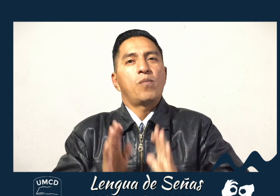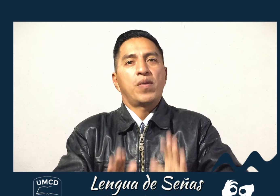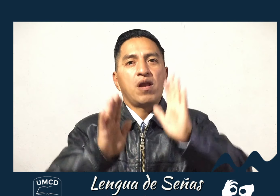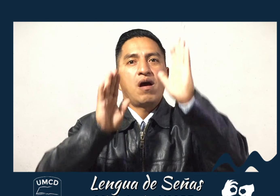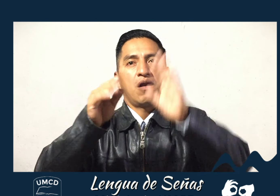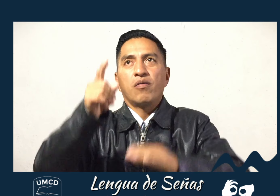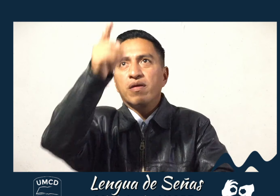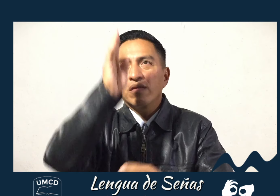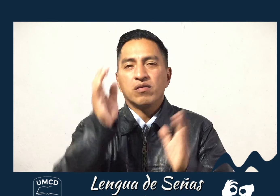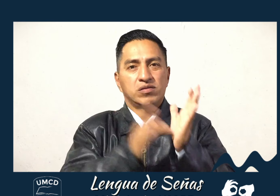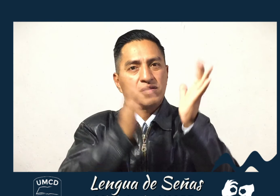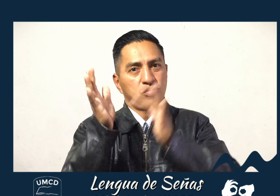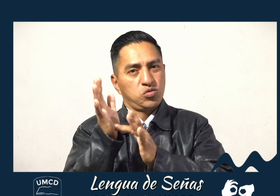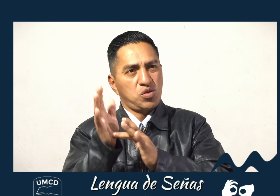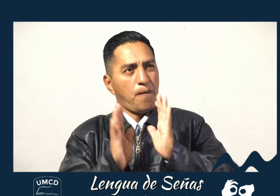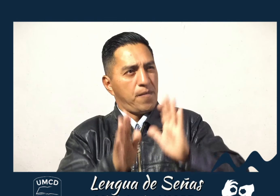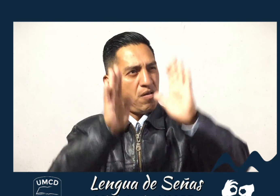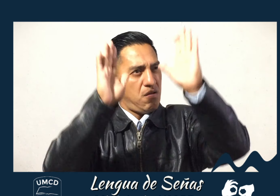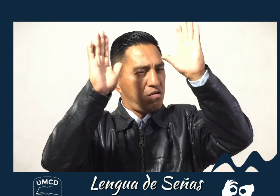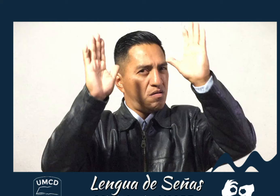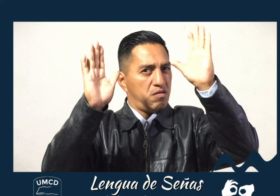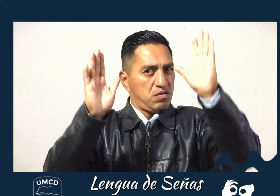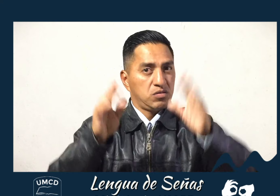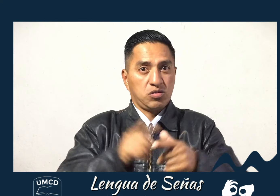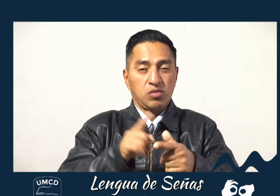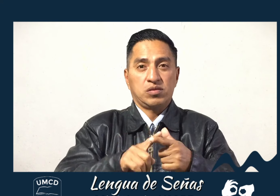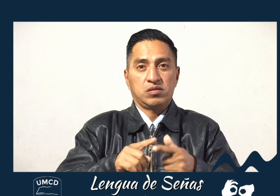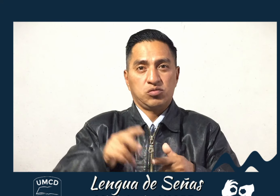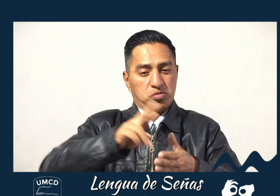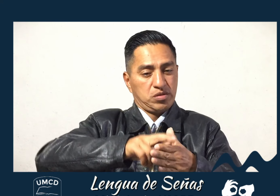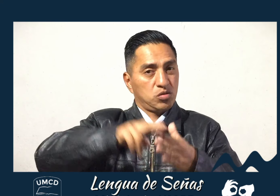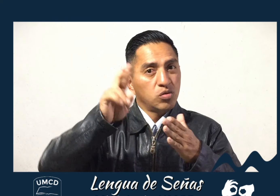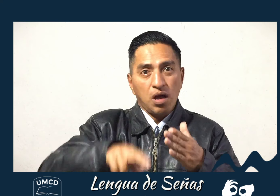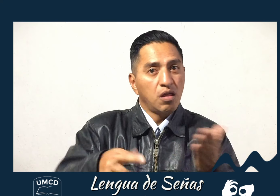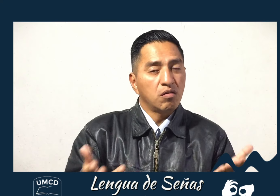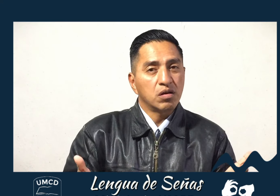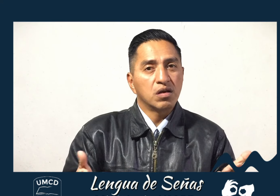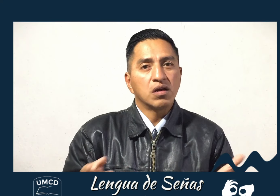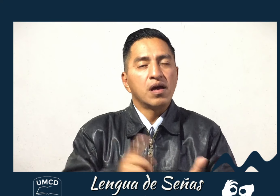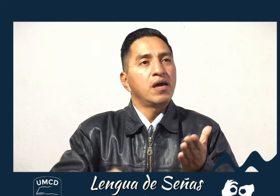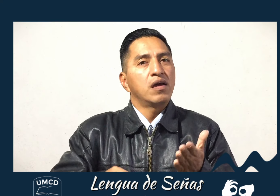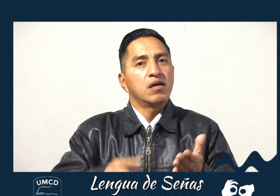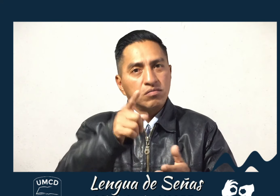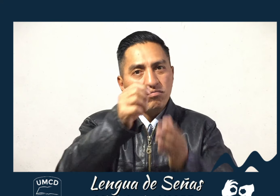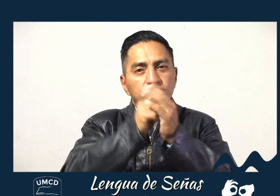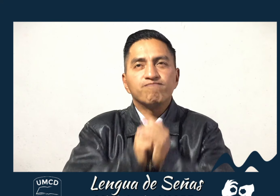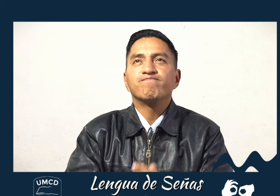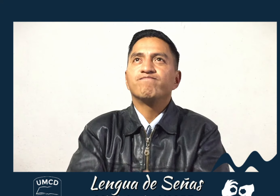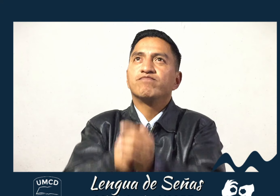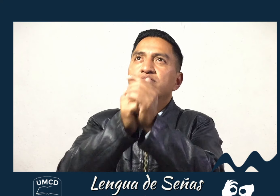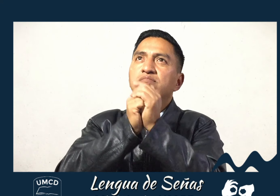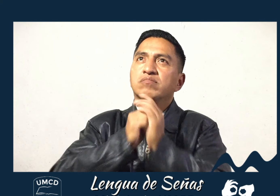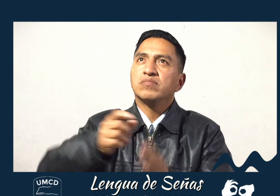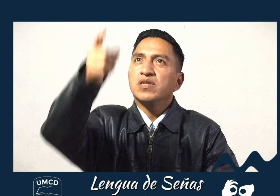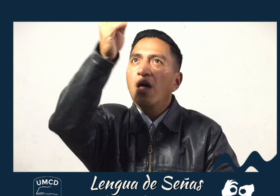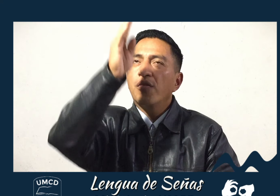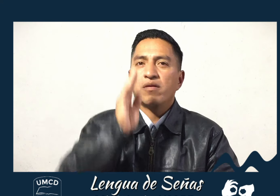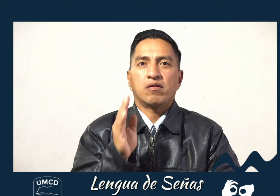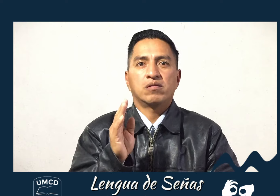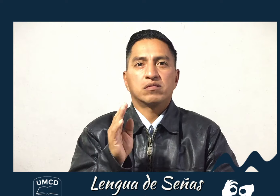visto obrar a Jesús y como resultado de ello pudieran